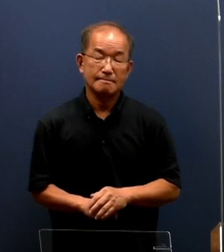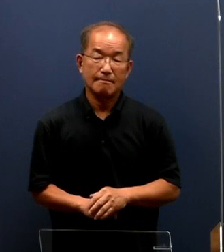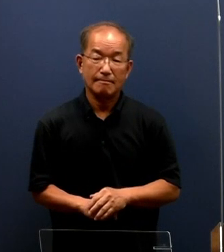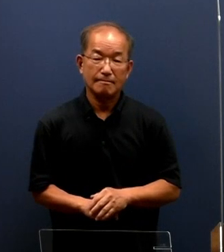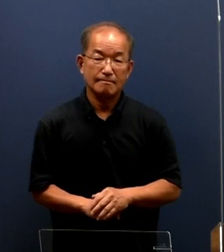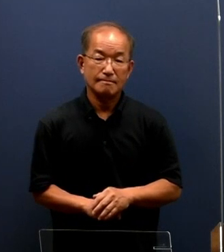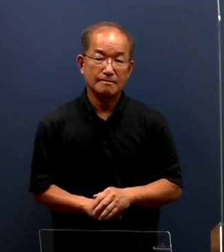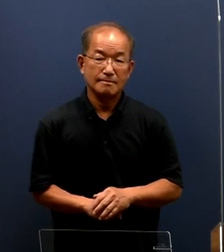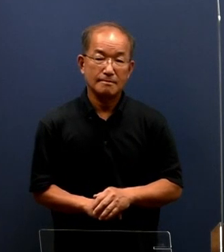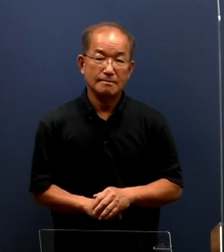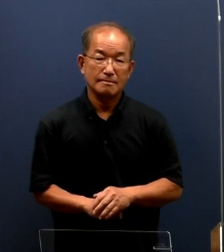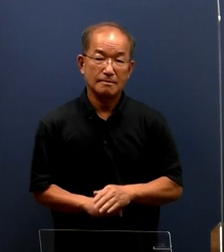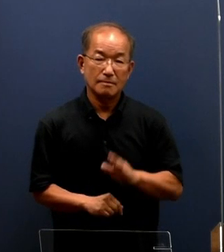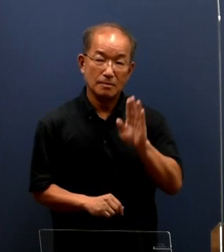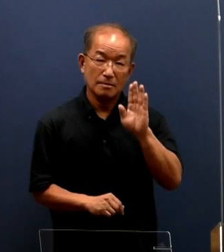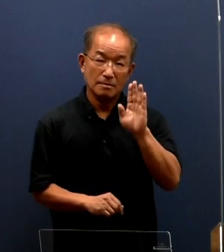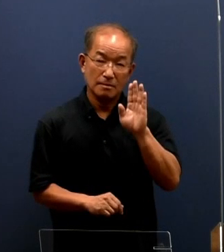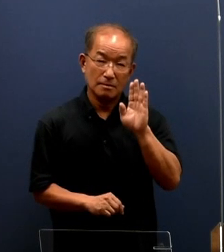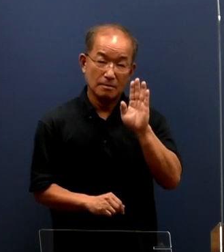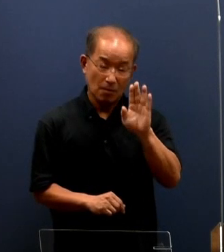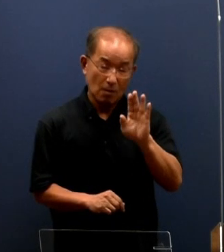非常にその今後の推移に対して、